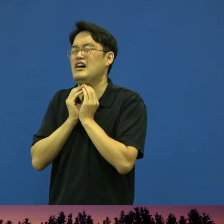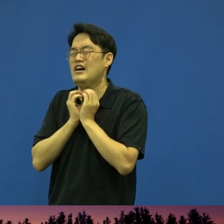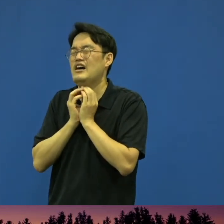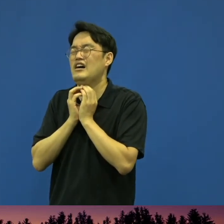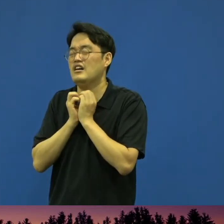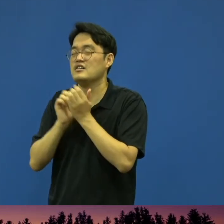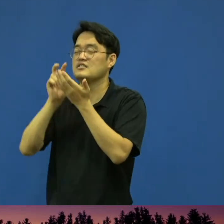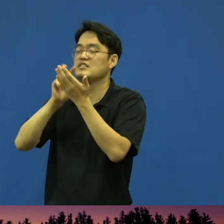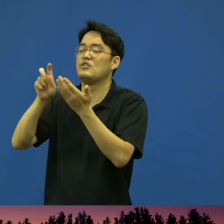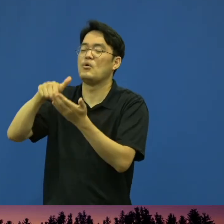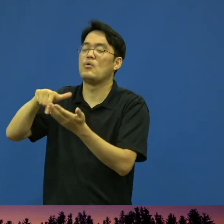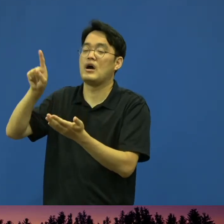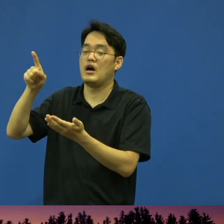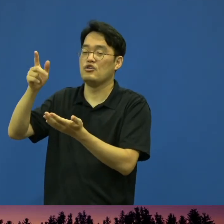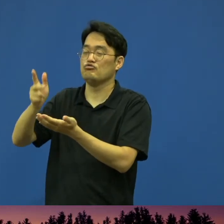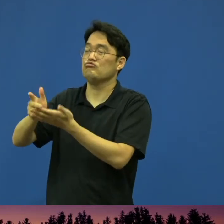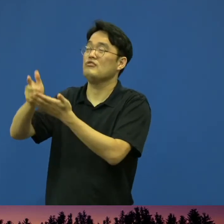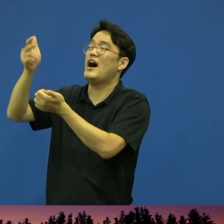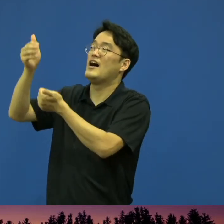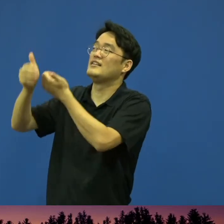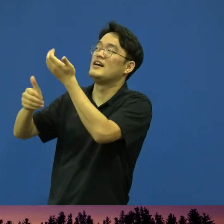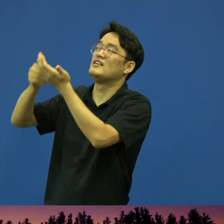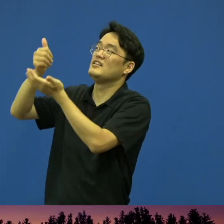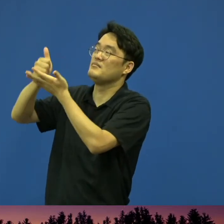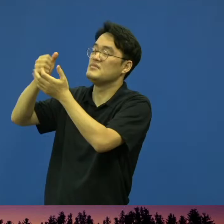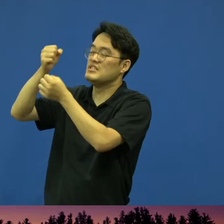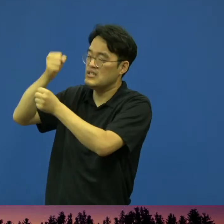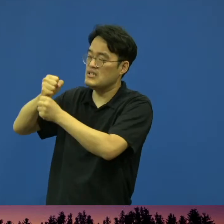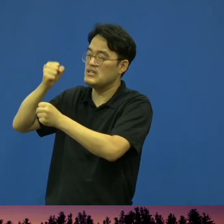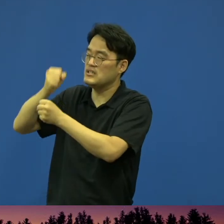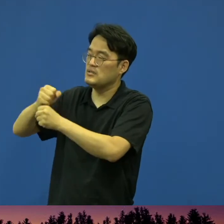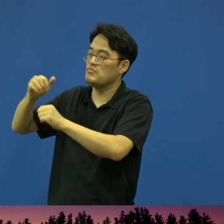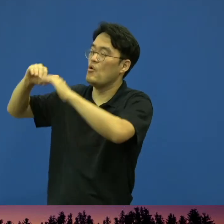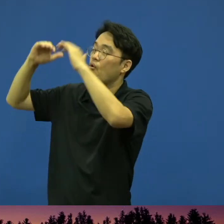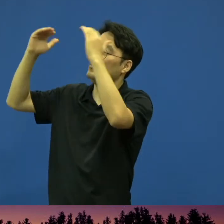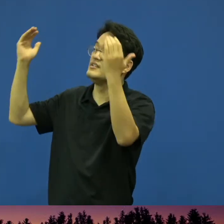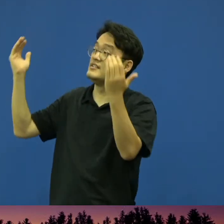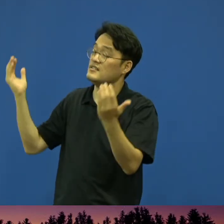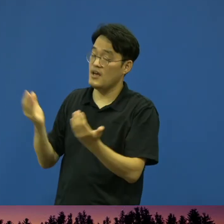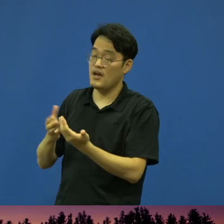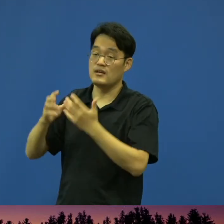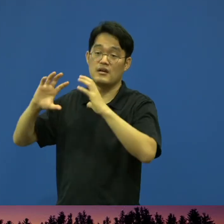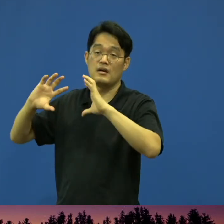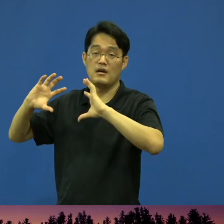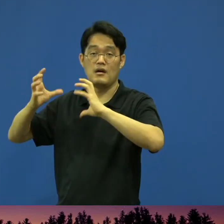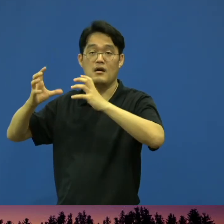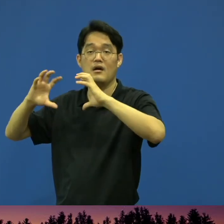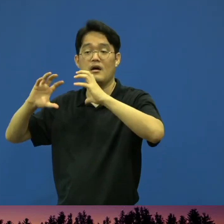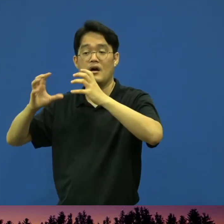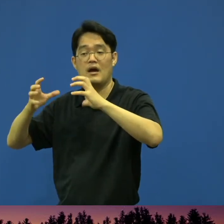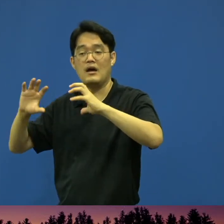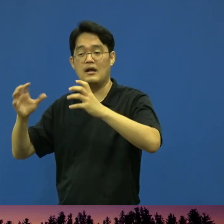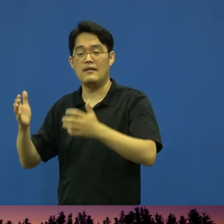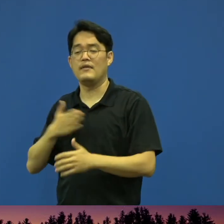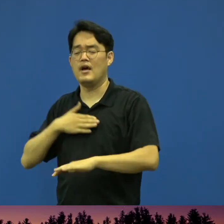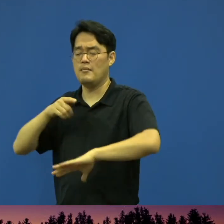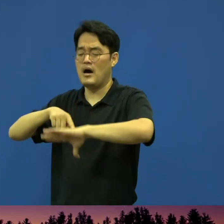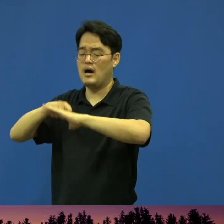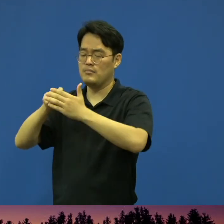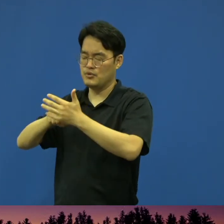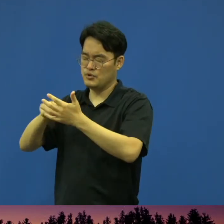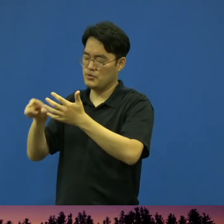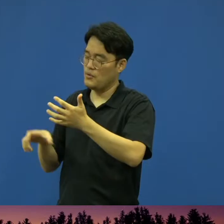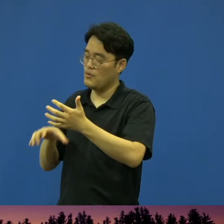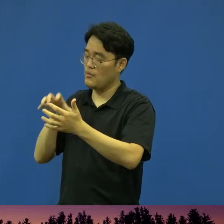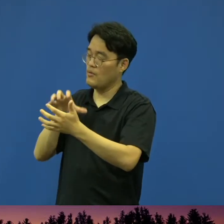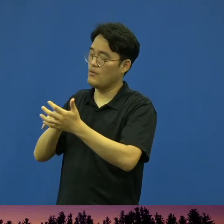불렀습니다. 주 하나님 지으신 모든 세계 내